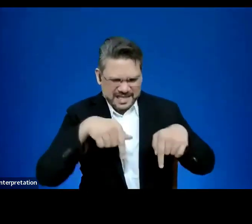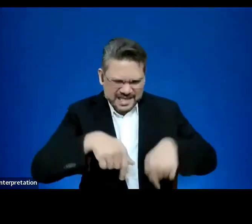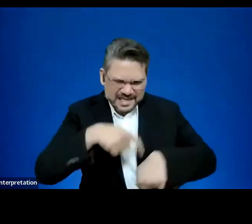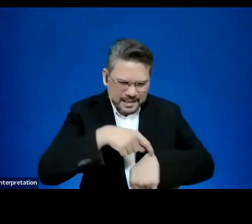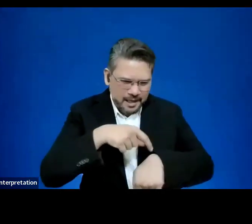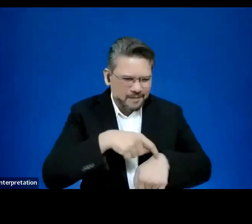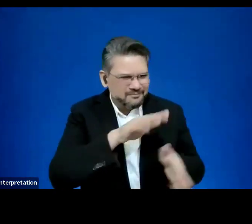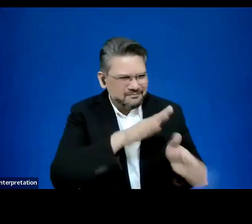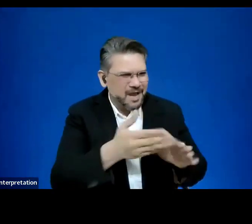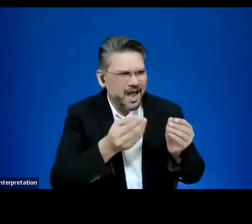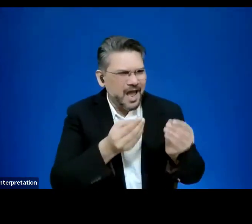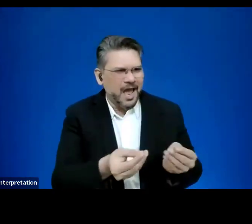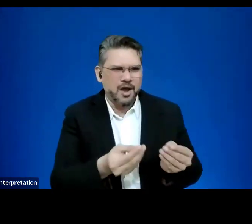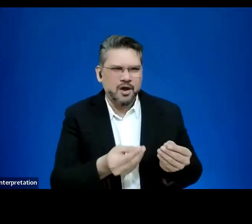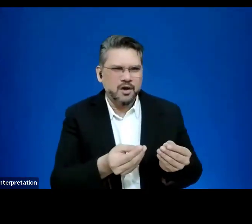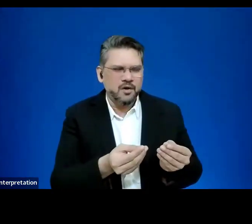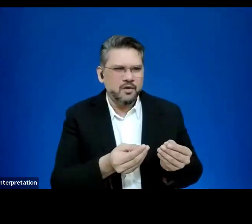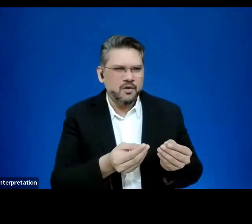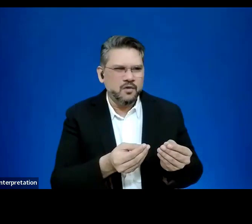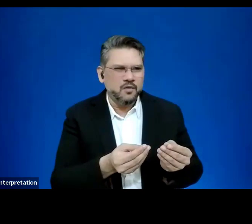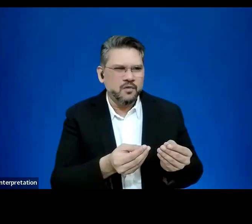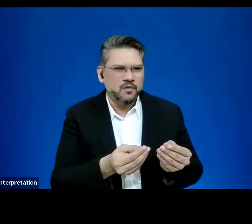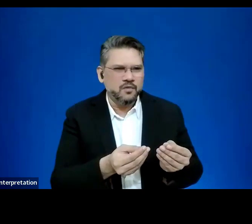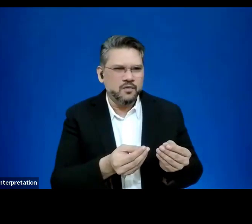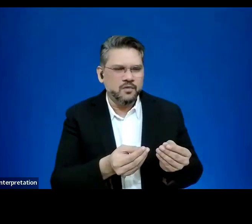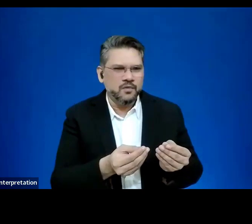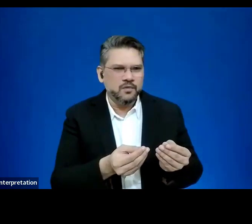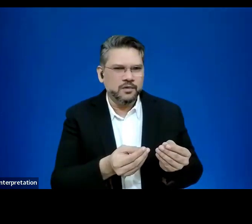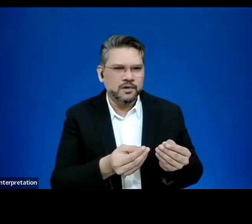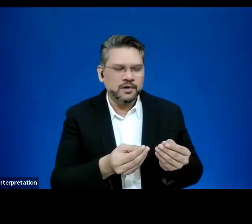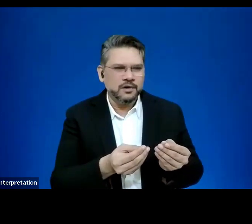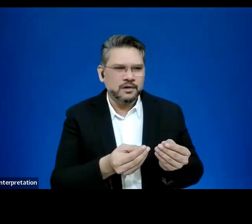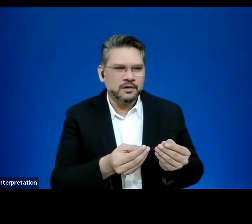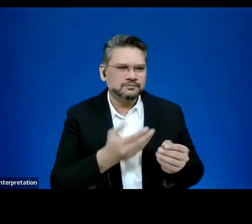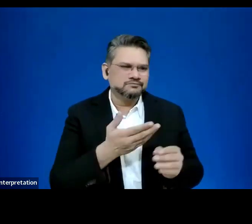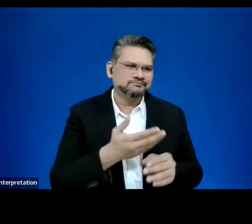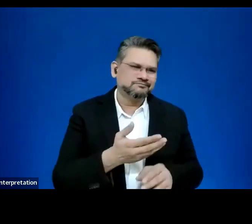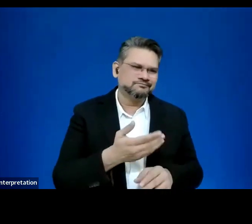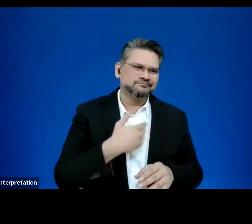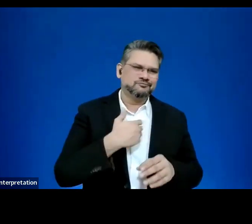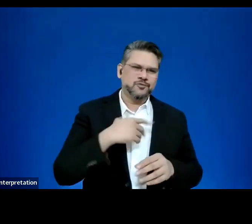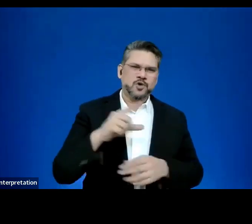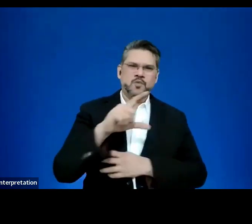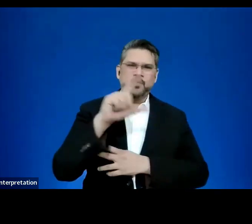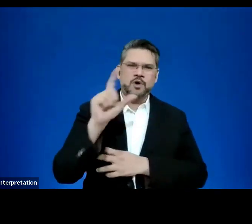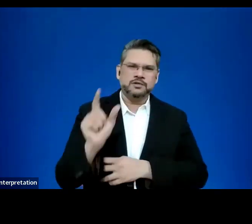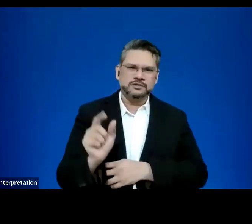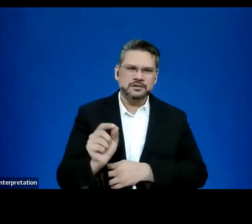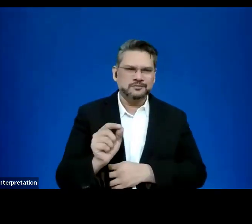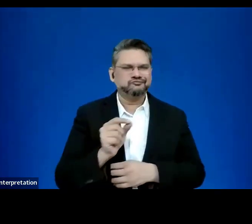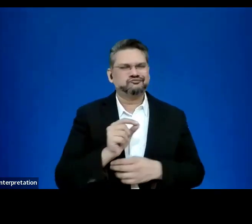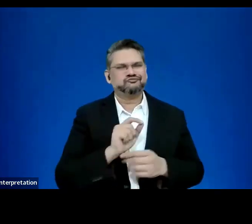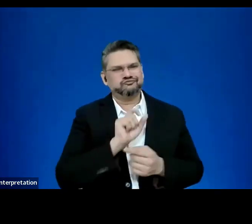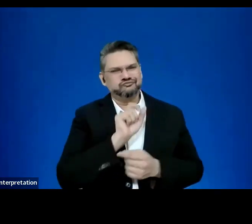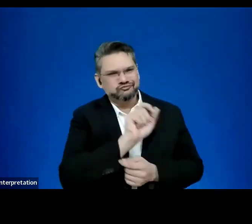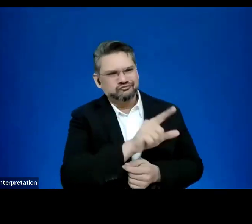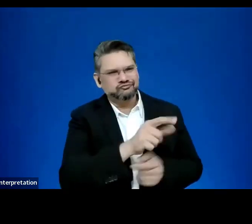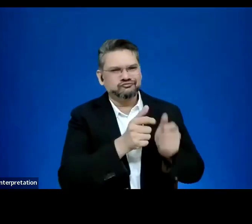我真的非常没办法接受 Bhargavi 这么快的离开我们。